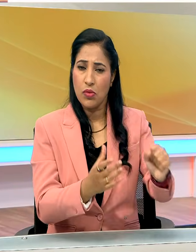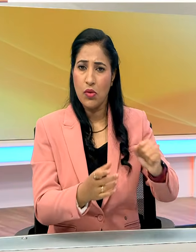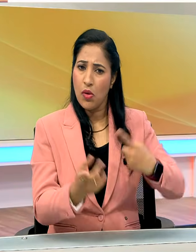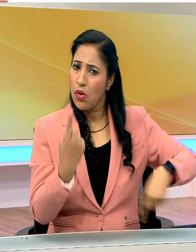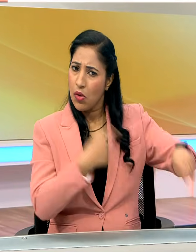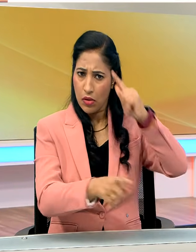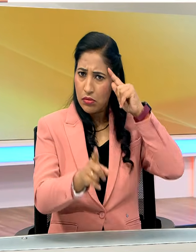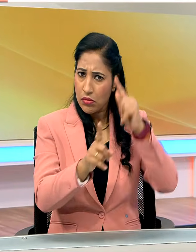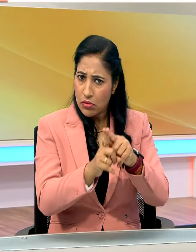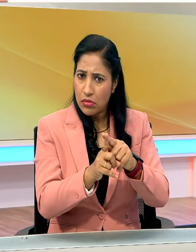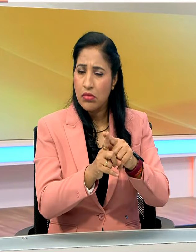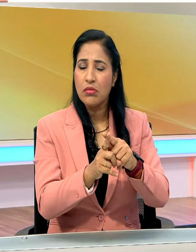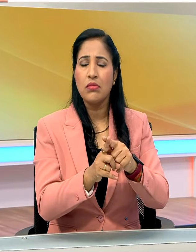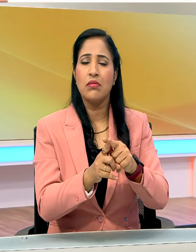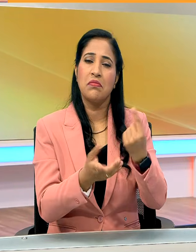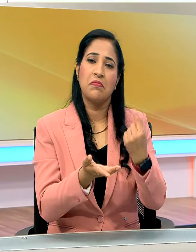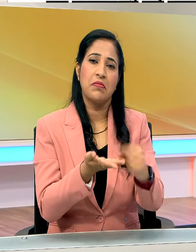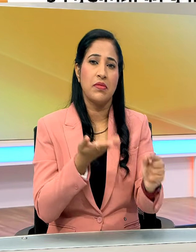सर्वसम्मति से